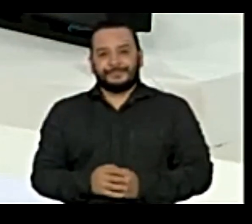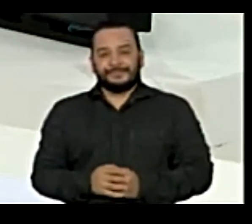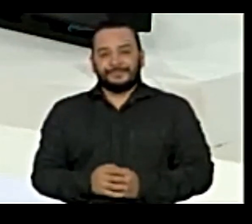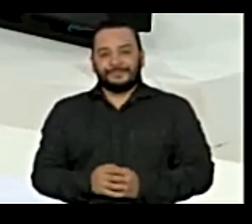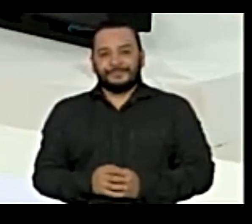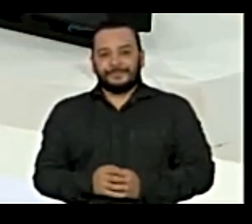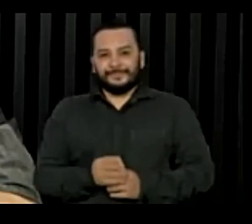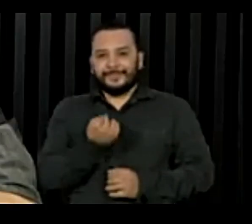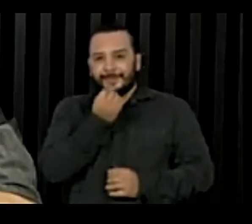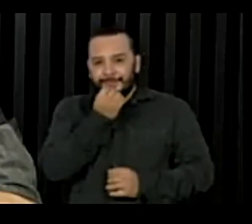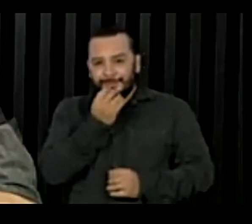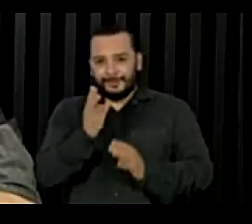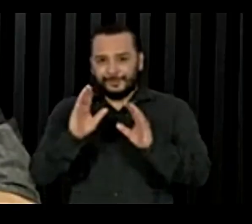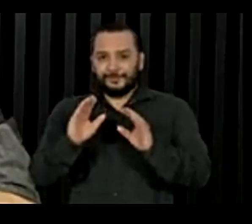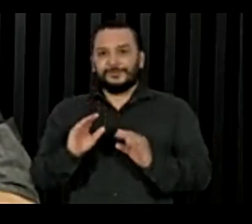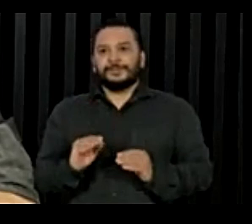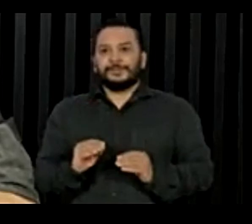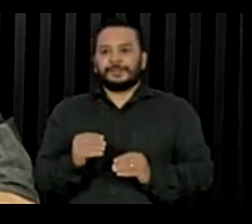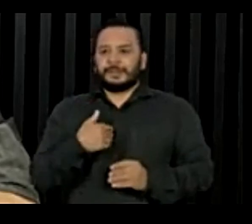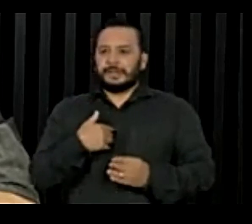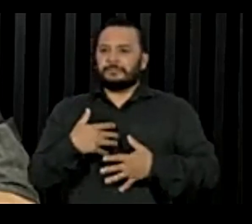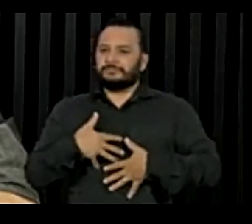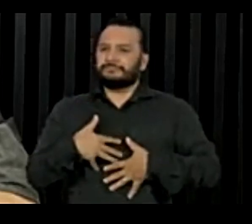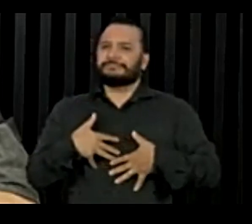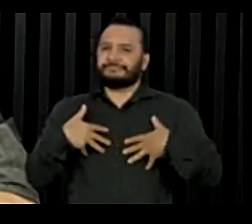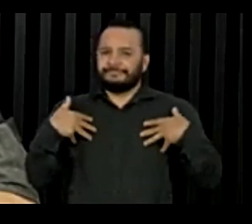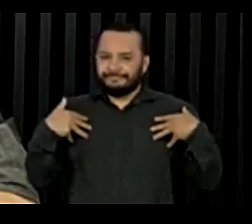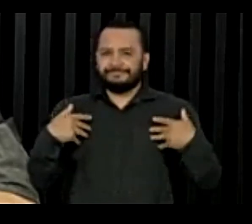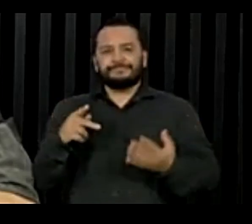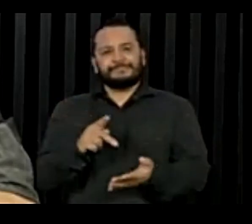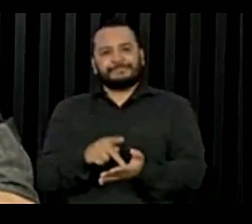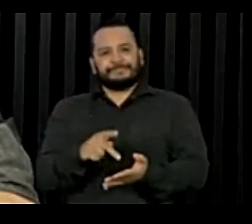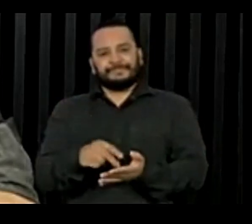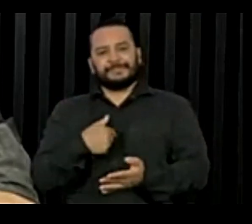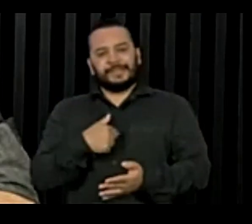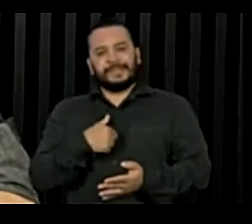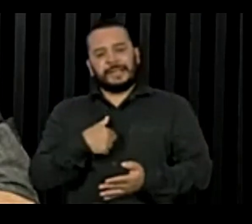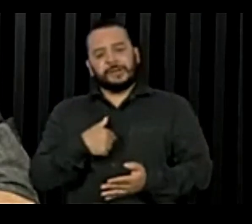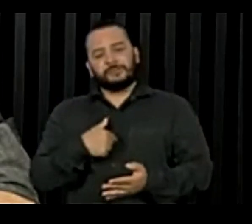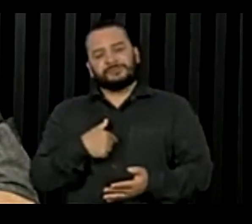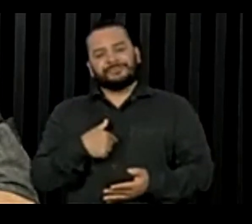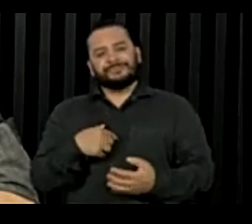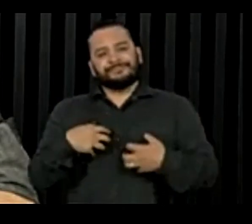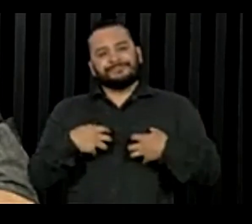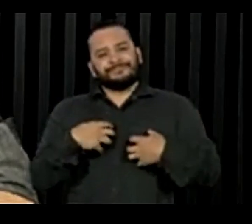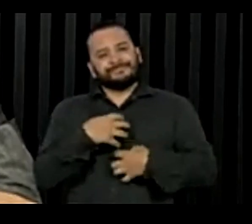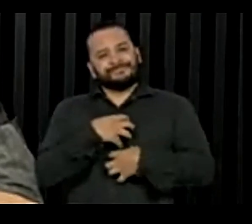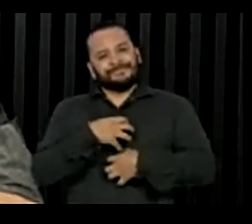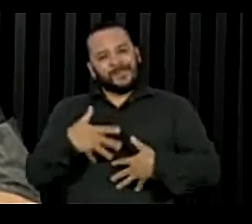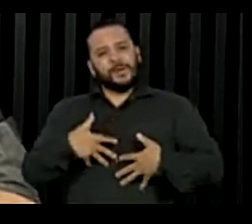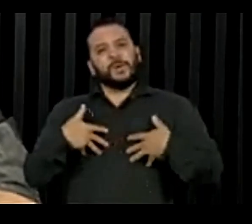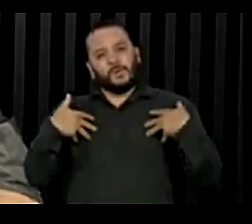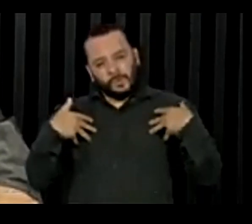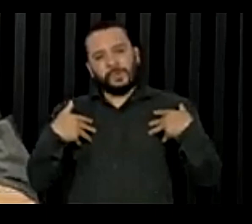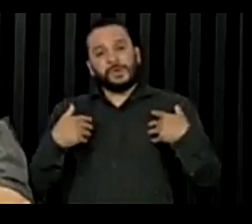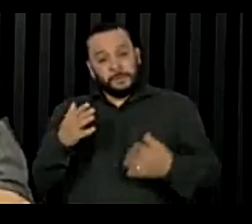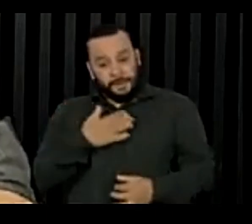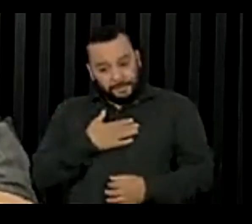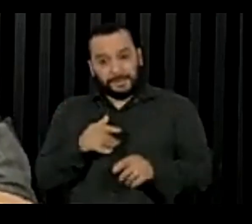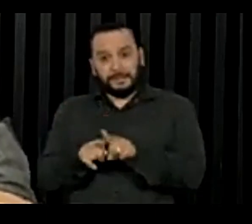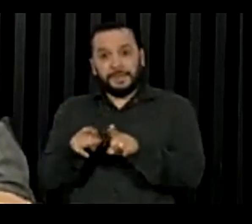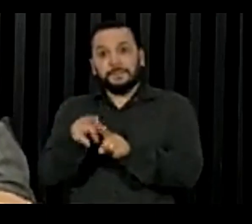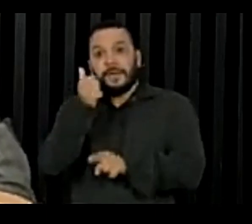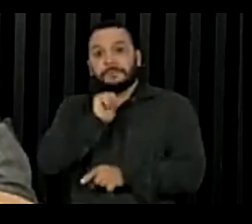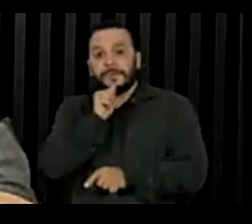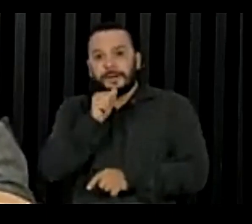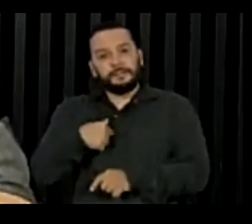Boa noite, Vera. É uma honra sem tamanho e um orgulho imenso, não só para mim, mas para minha mãe. Eu quero mandar um beijo para minha mãe, que